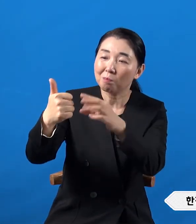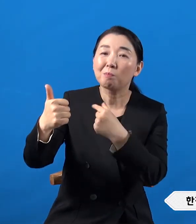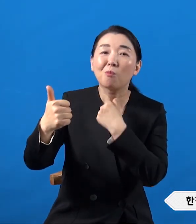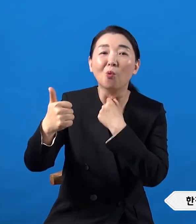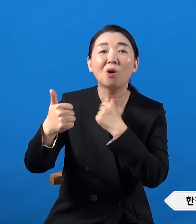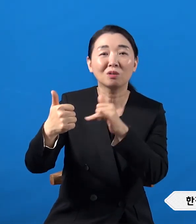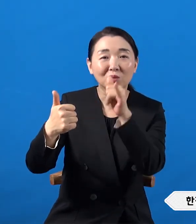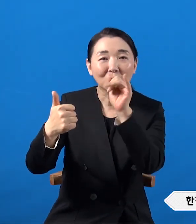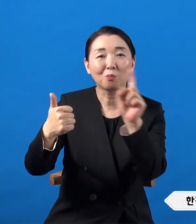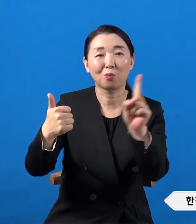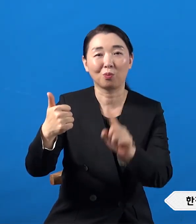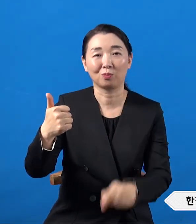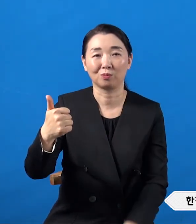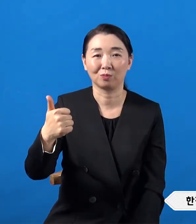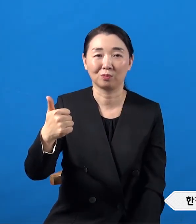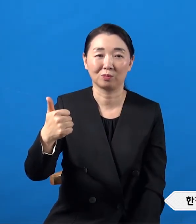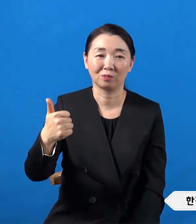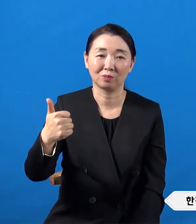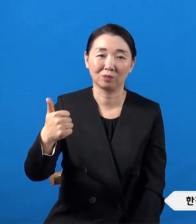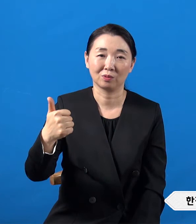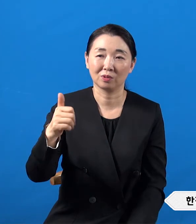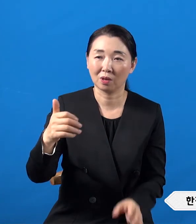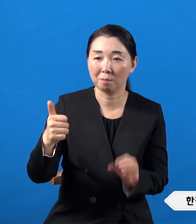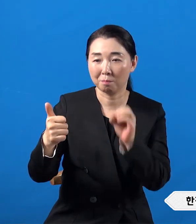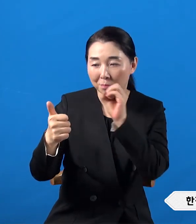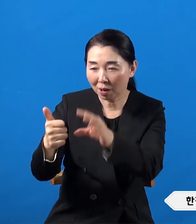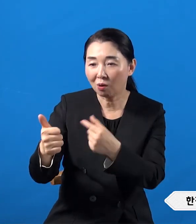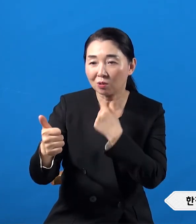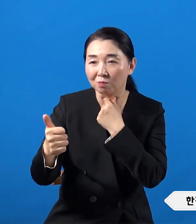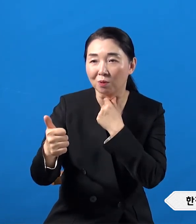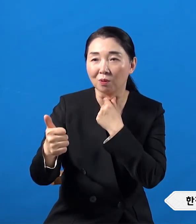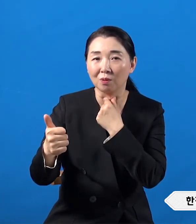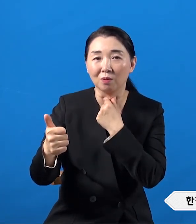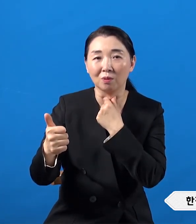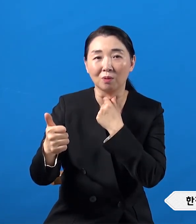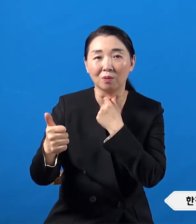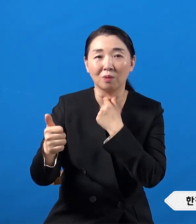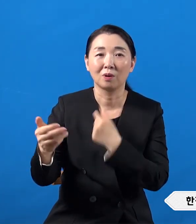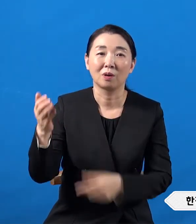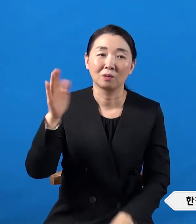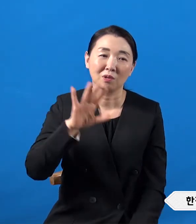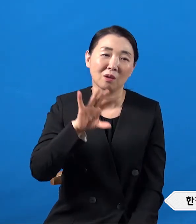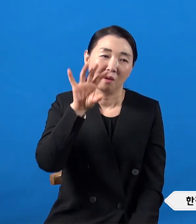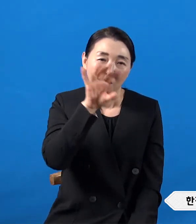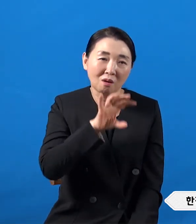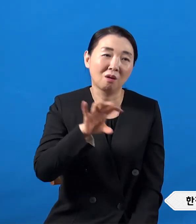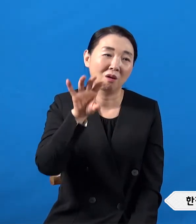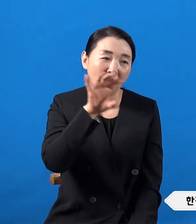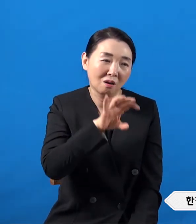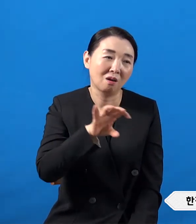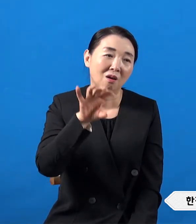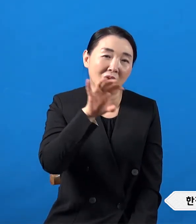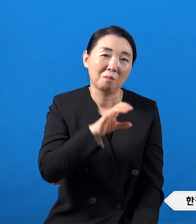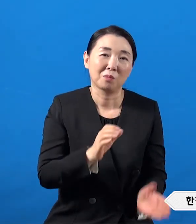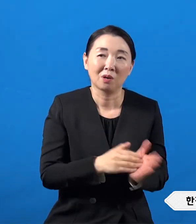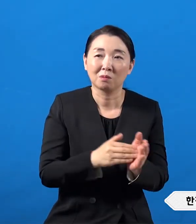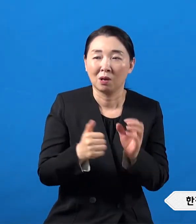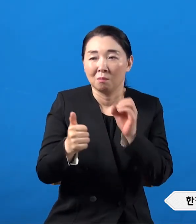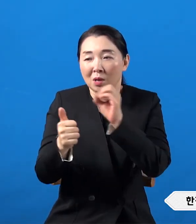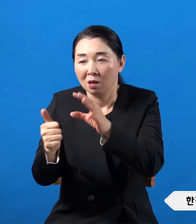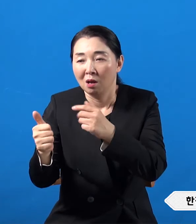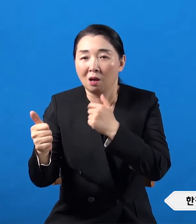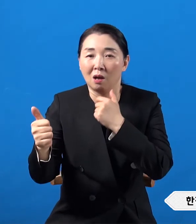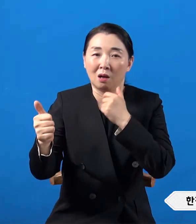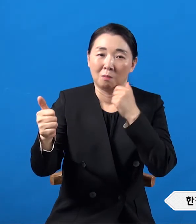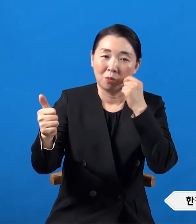있는데요. 그리고 이제 말을 하려고 하는데 수없이 연습을 했는데도 말이 잘 나오지가